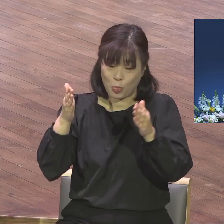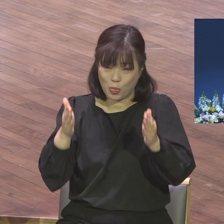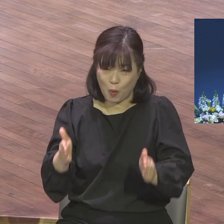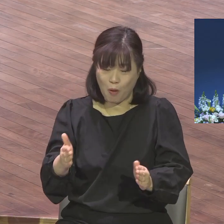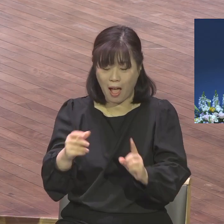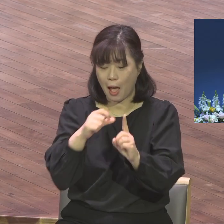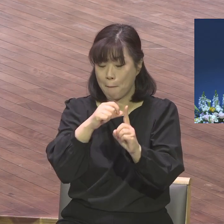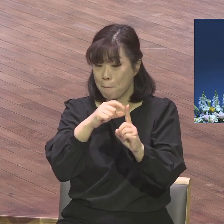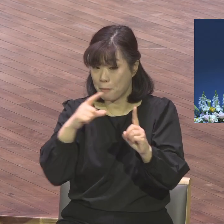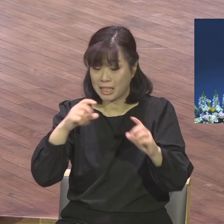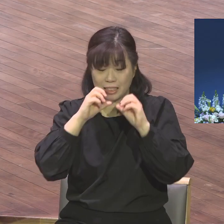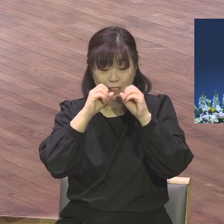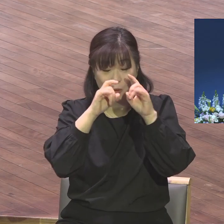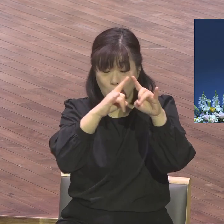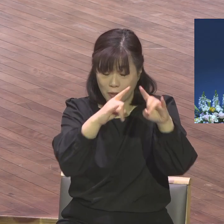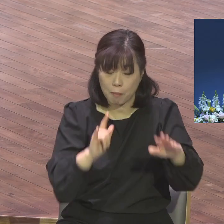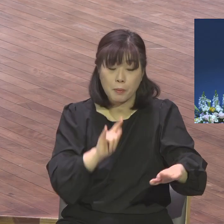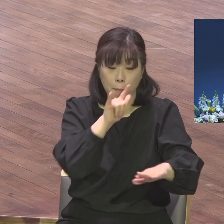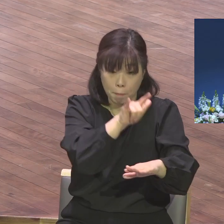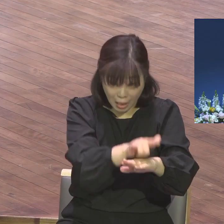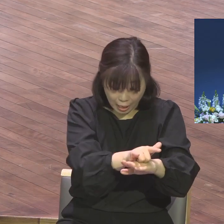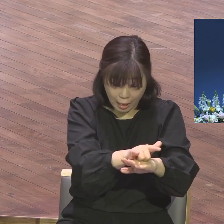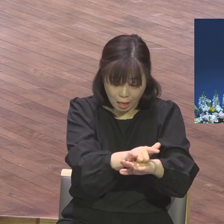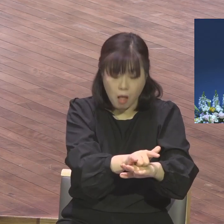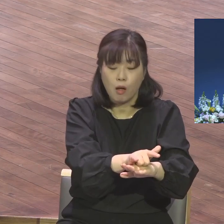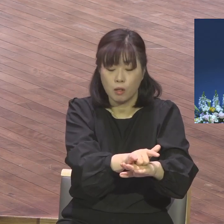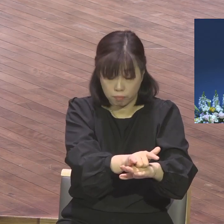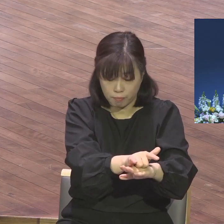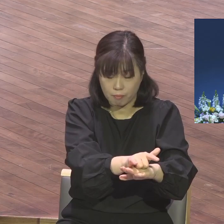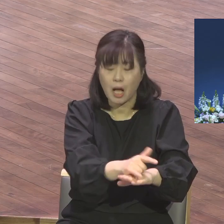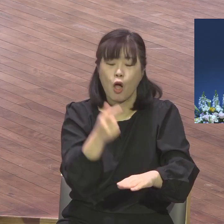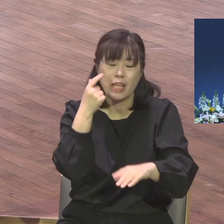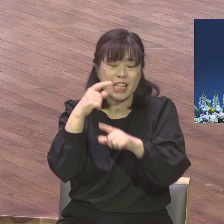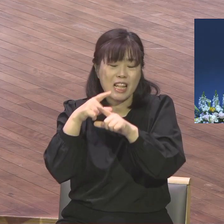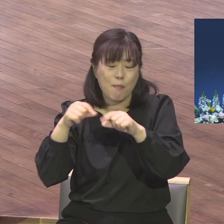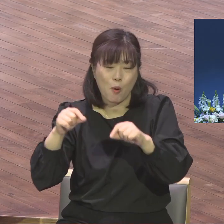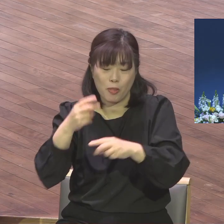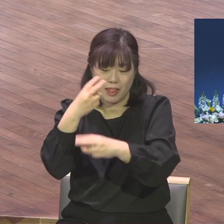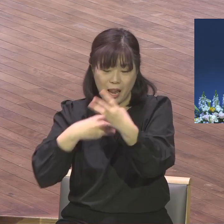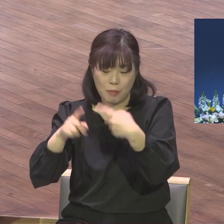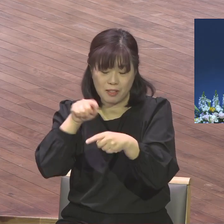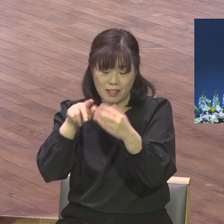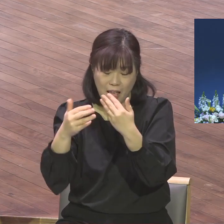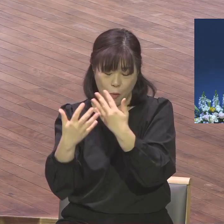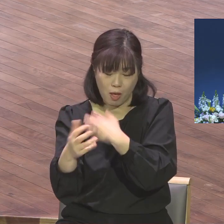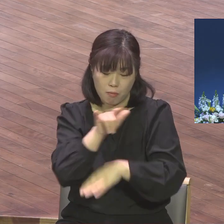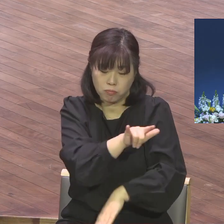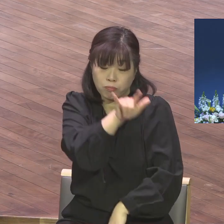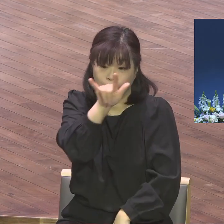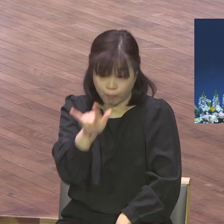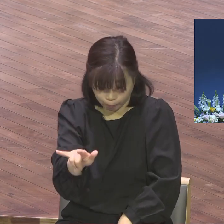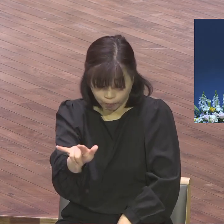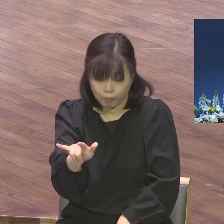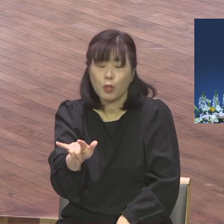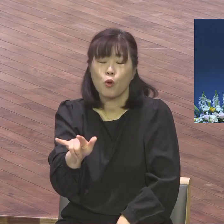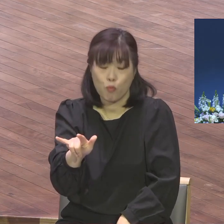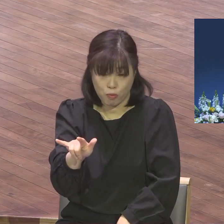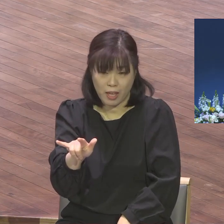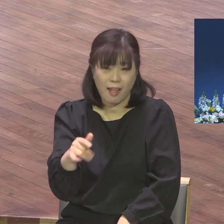또 일본 렘넌트 대회에 일본 핵심을 참석하고 어젯밤 늦게 도착을